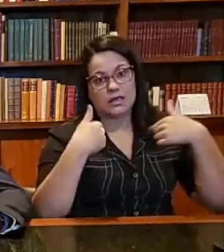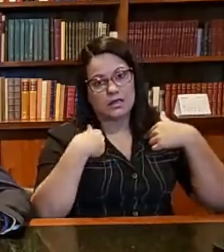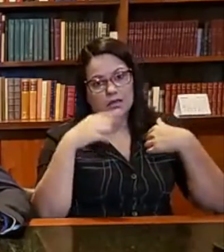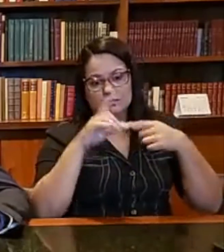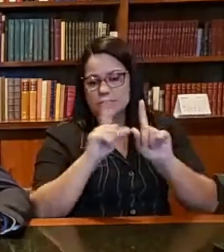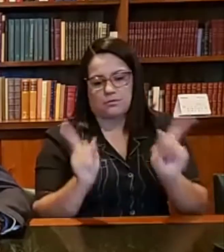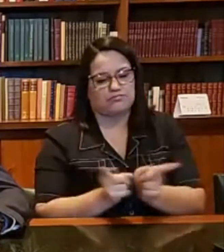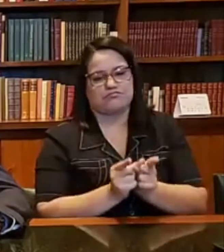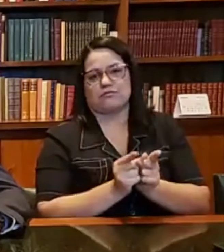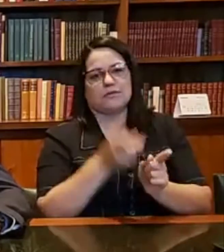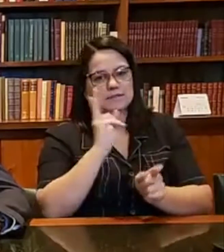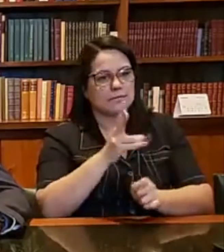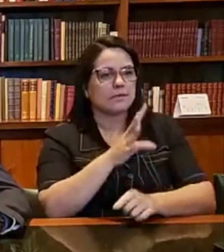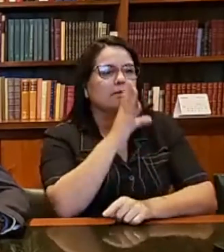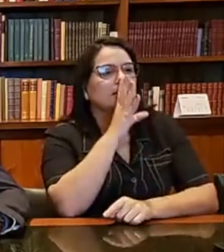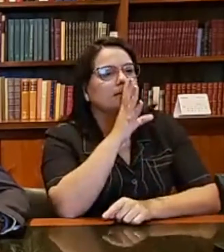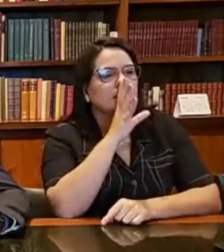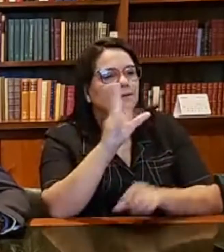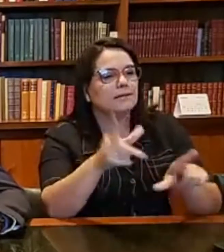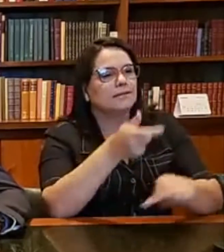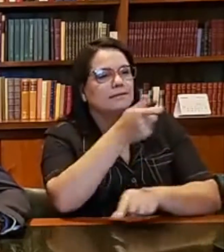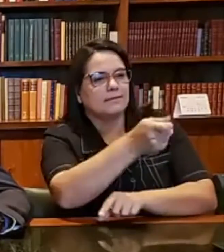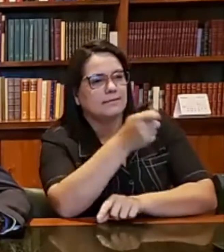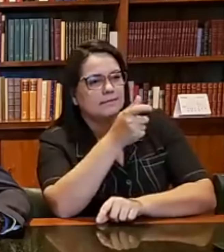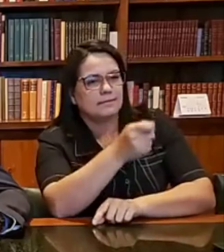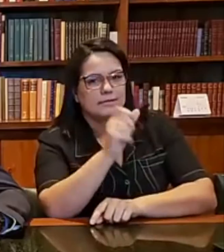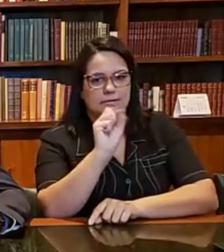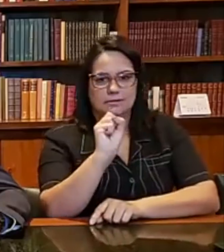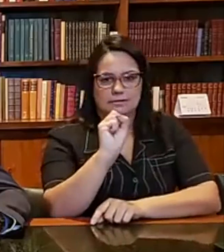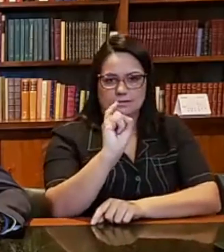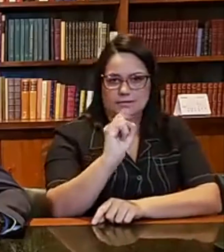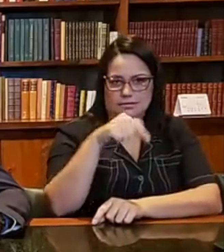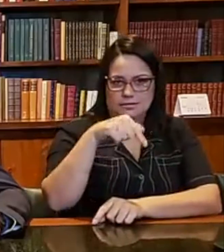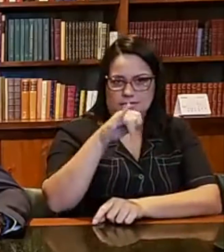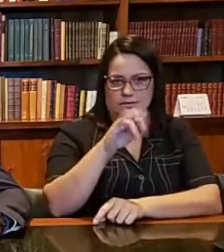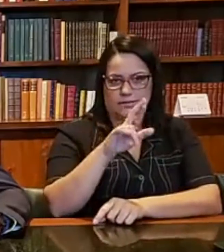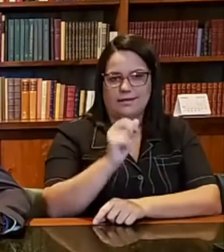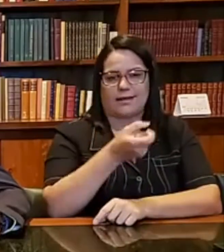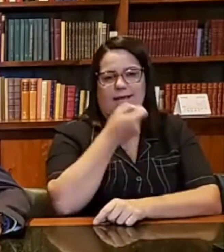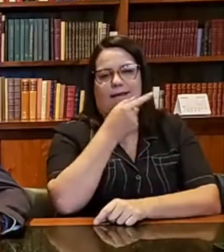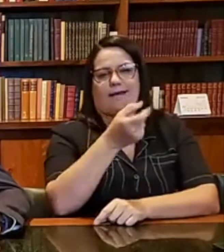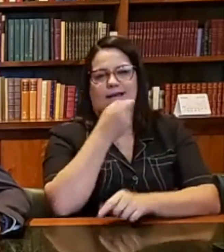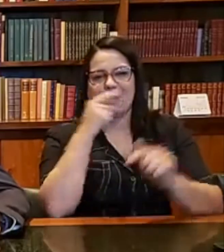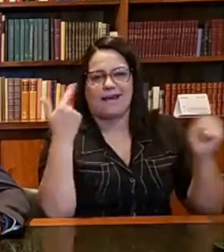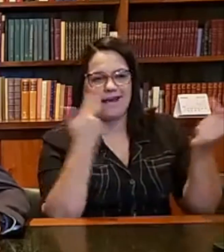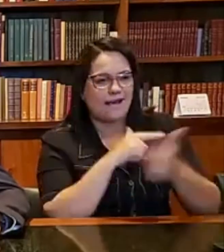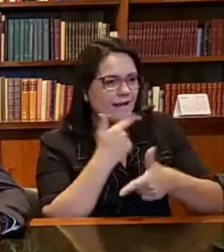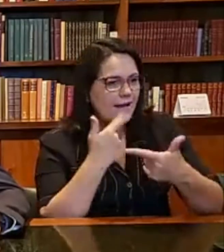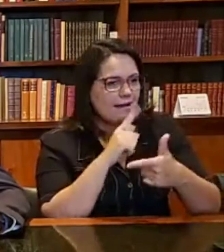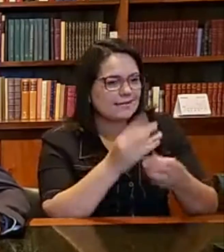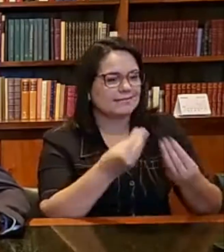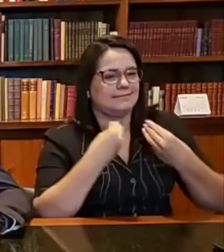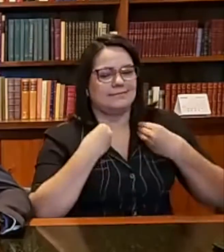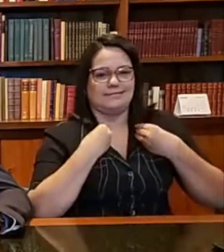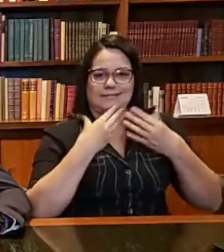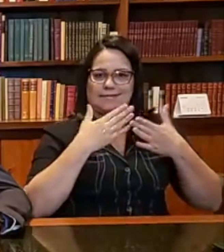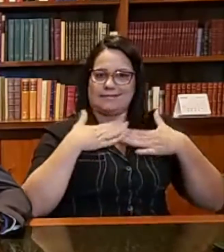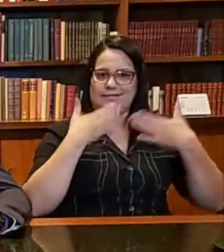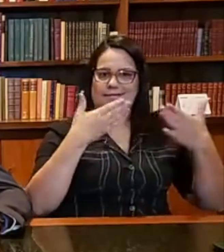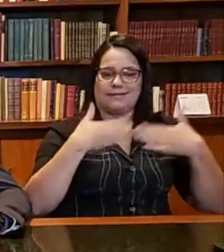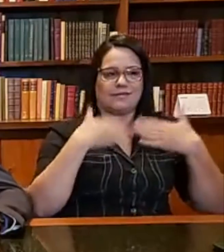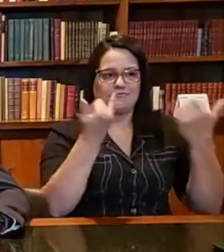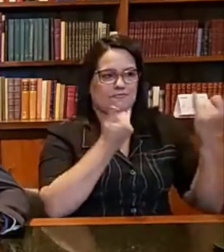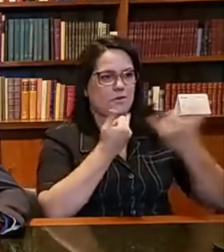tempo, sempre que posso eu assisto aí o Siqueira, com seu humor, com sua alegria, traz realmente